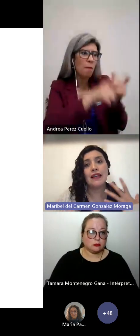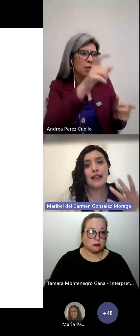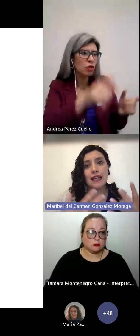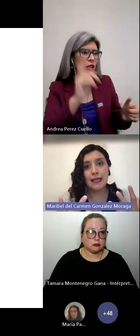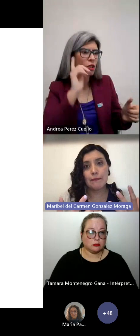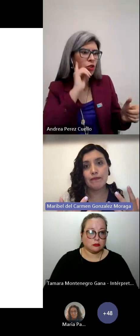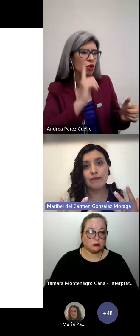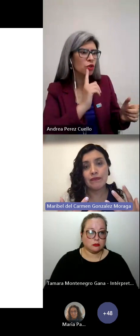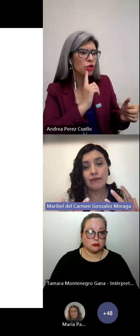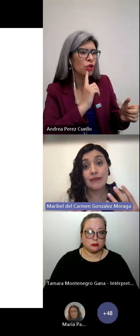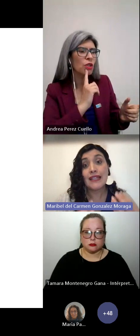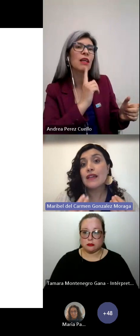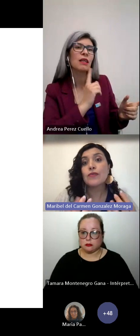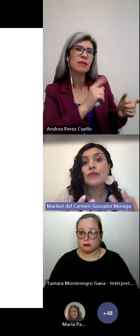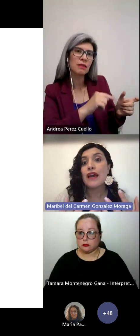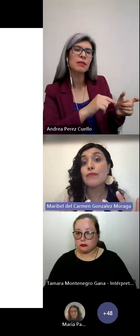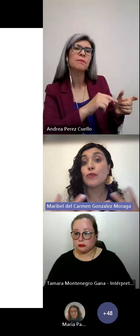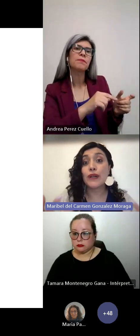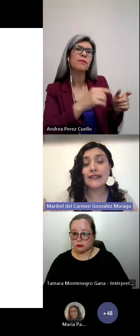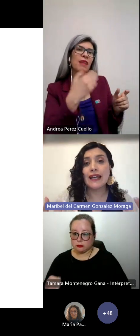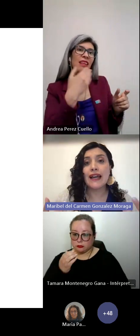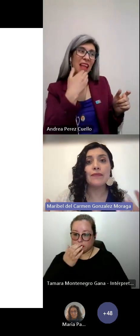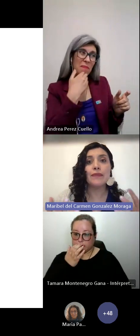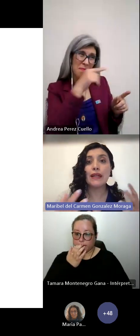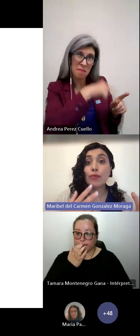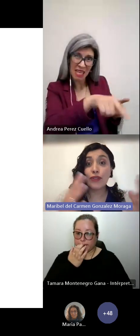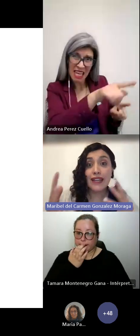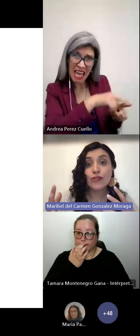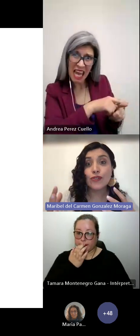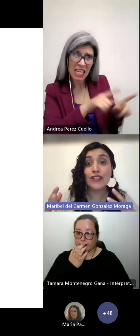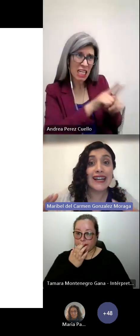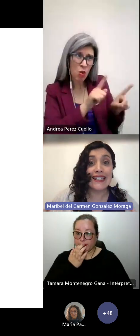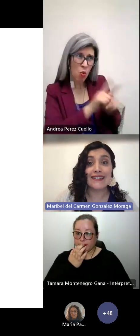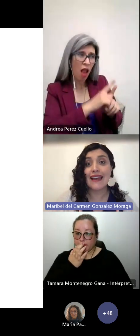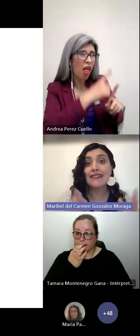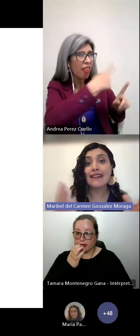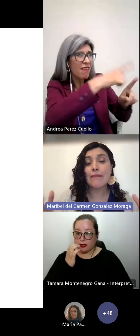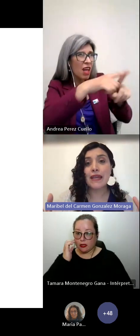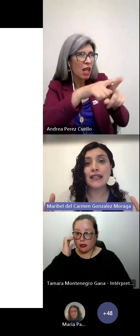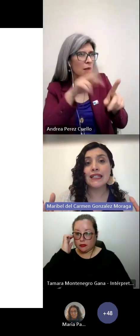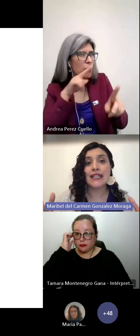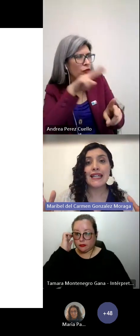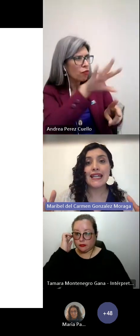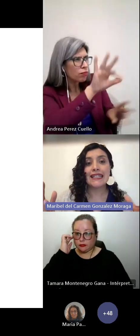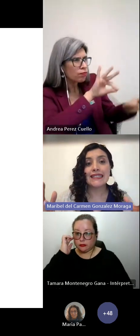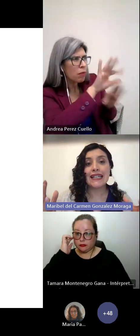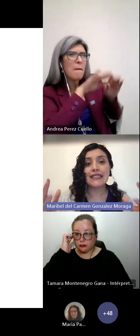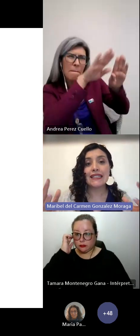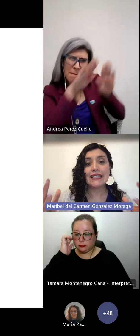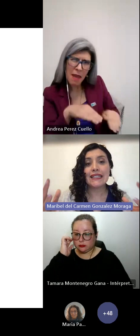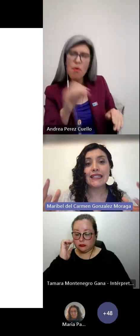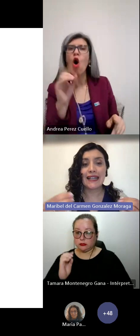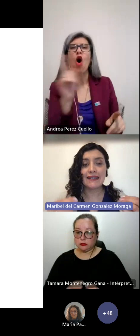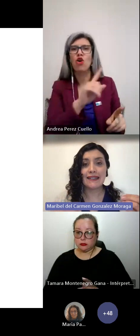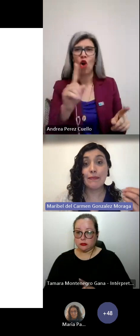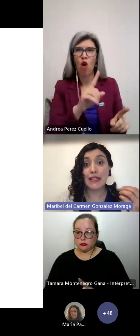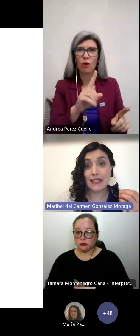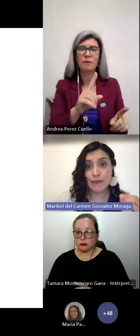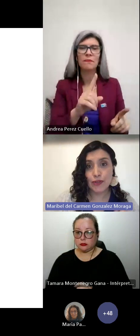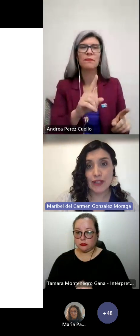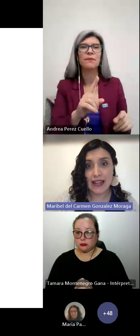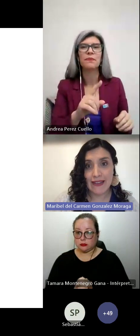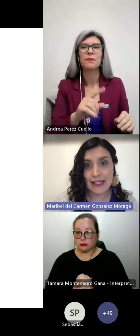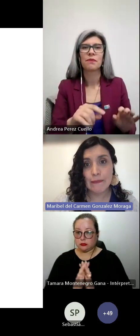Entonces, hice una propuesta para poder organizar también estas prácticas